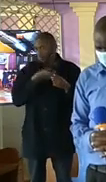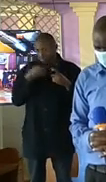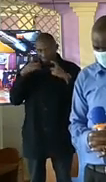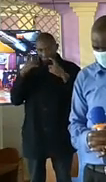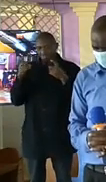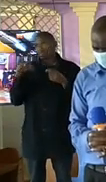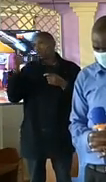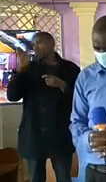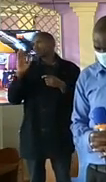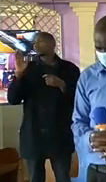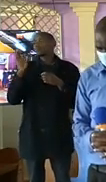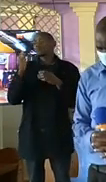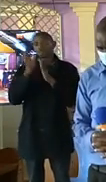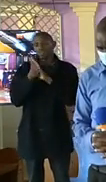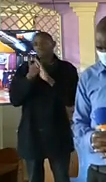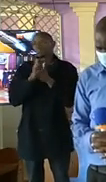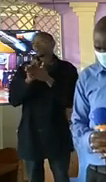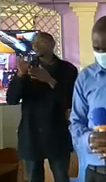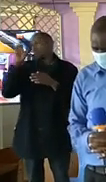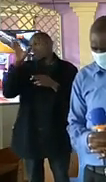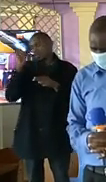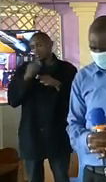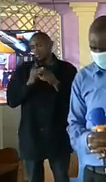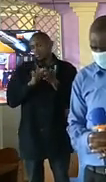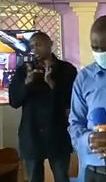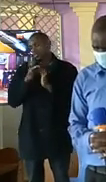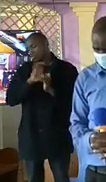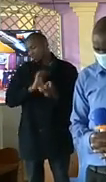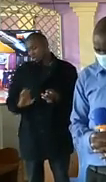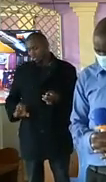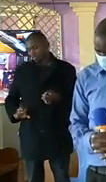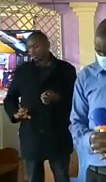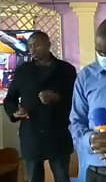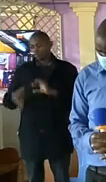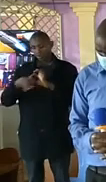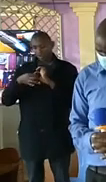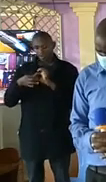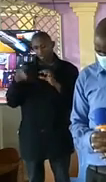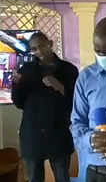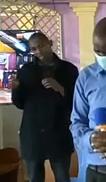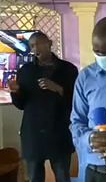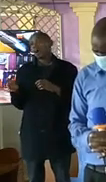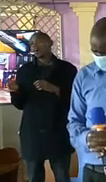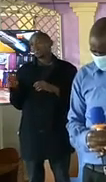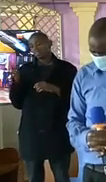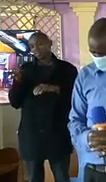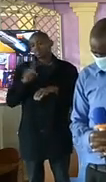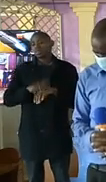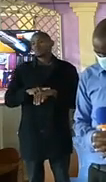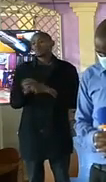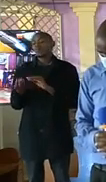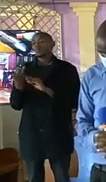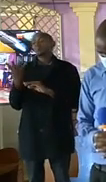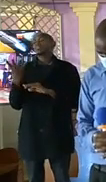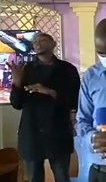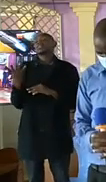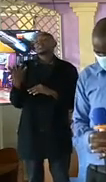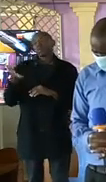mothe. Baba, thĩinĩ wa rĩĩtwa rĩa Jesũ Kristo, nĩ tũnganĩte haha Mwathani mahinda-inĩ maya ma rũcinĩ Ngai.